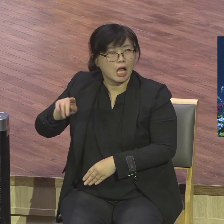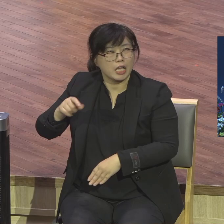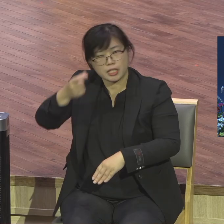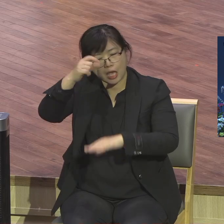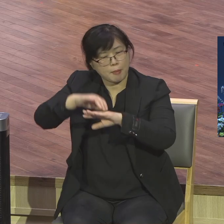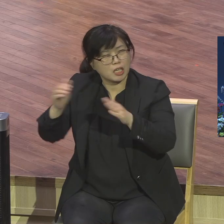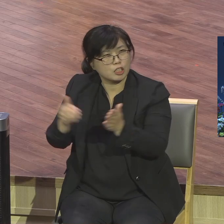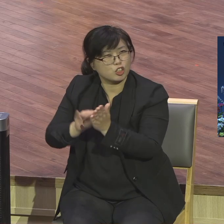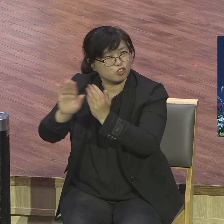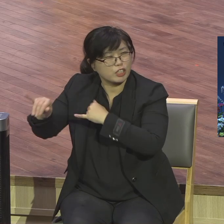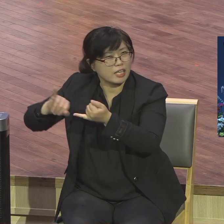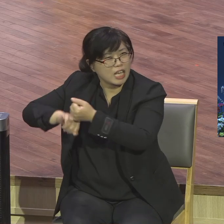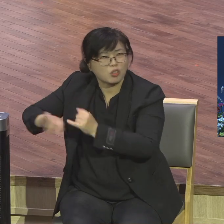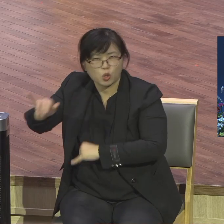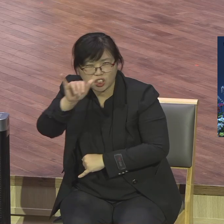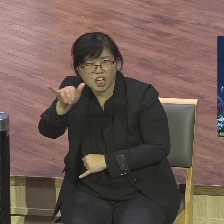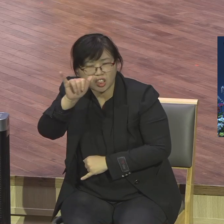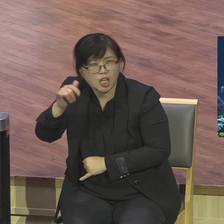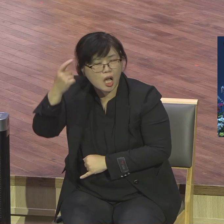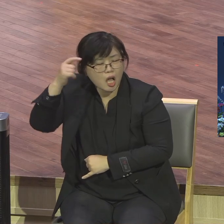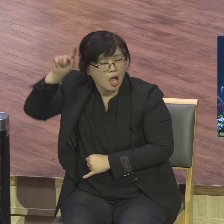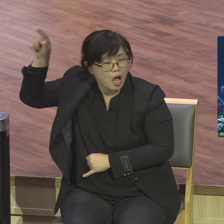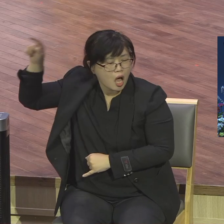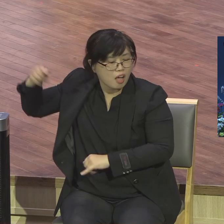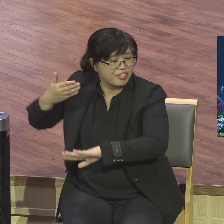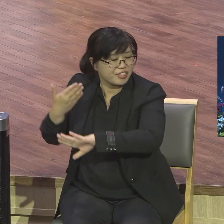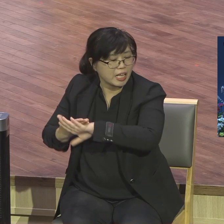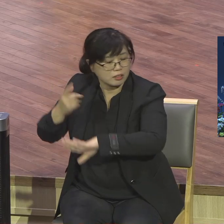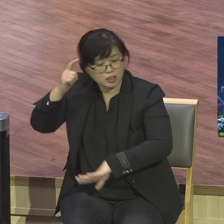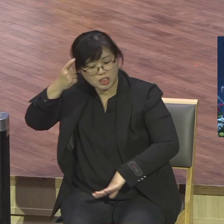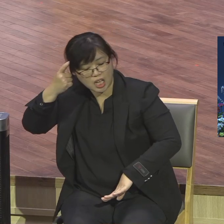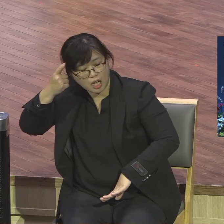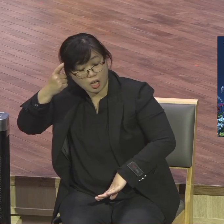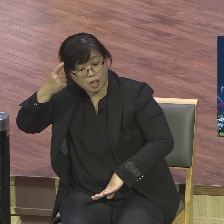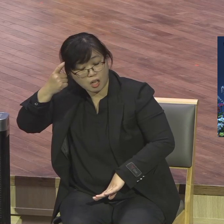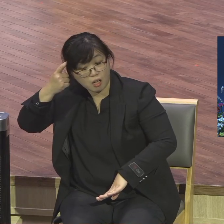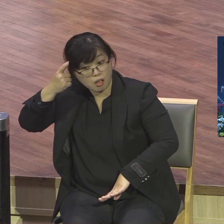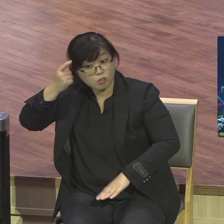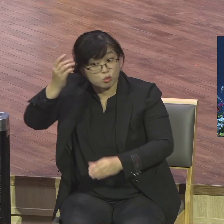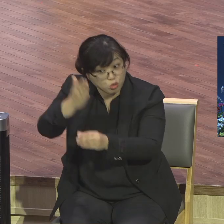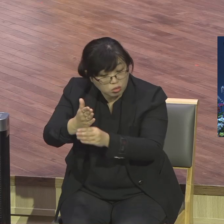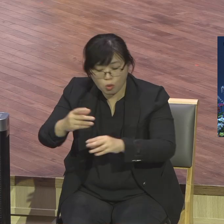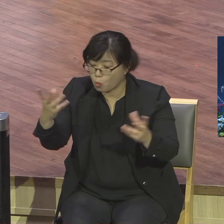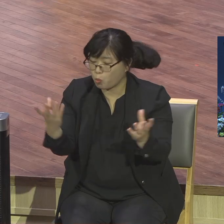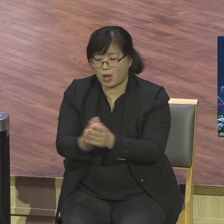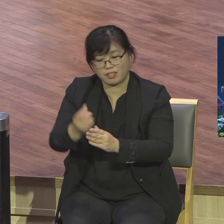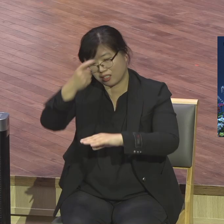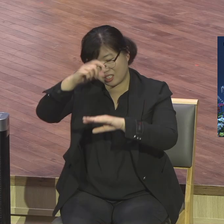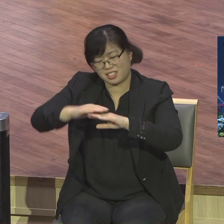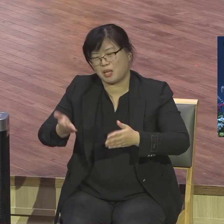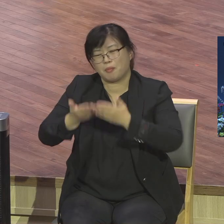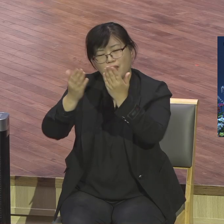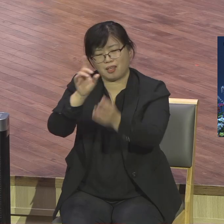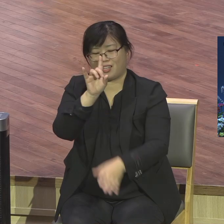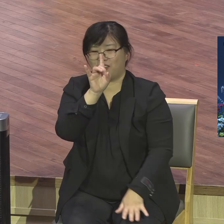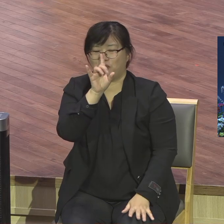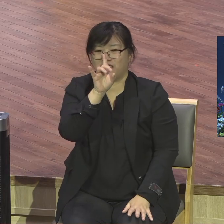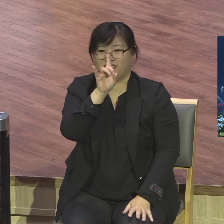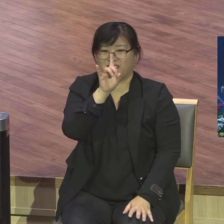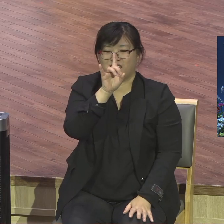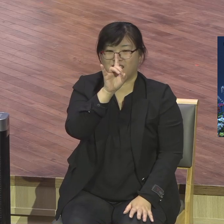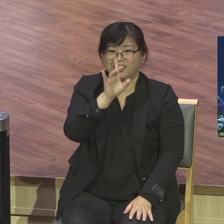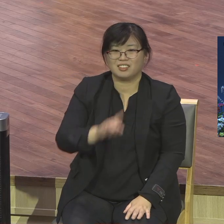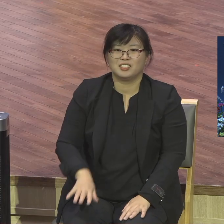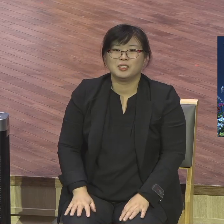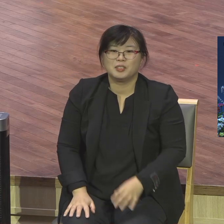하나님 앞에 나아갈 때 완전히 헌신의 영적 자세가 있어야 된다 두만 품지 마라 완전히 헌신